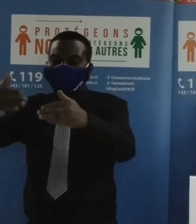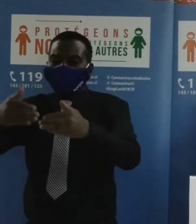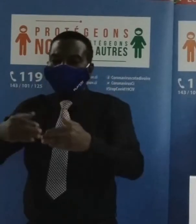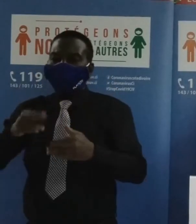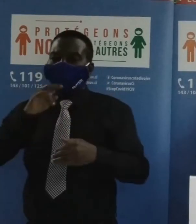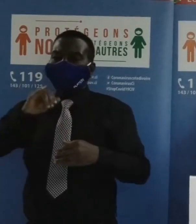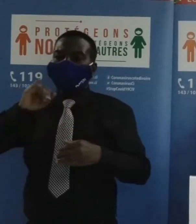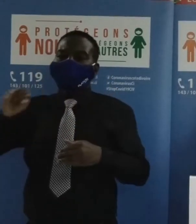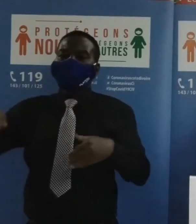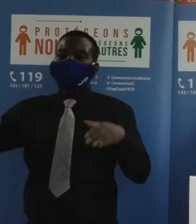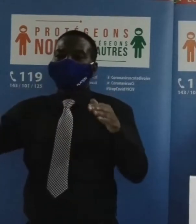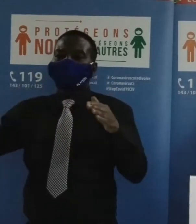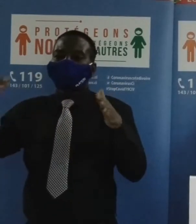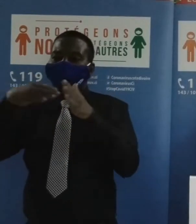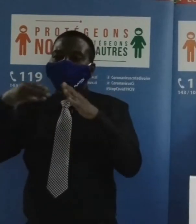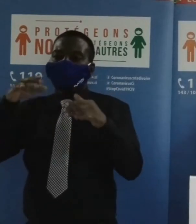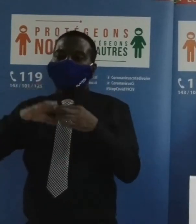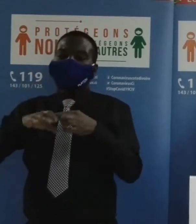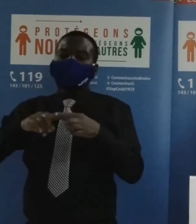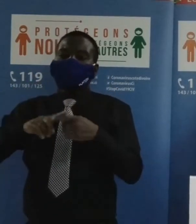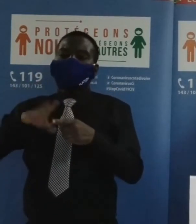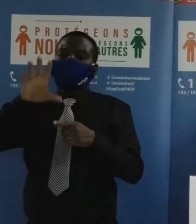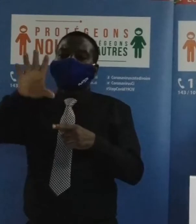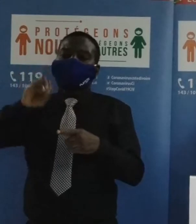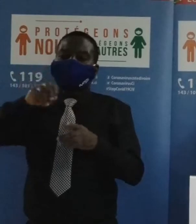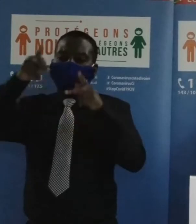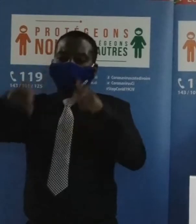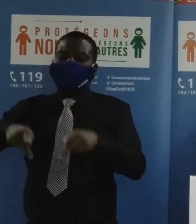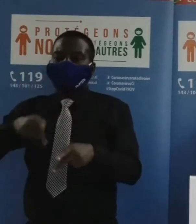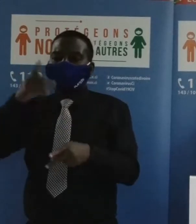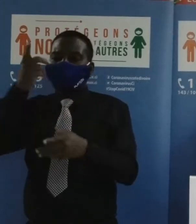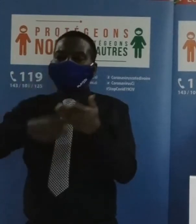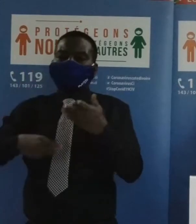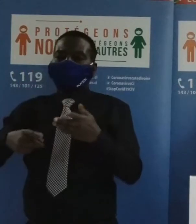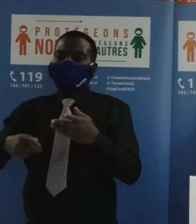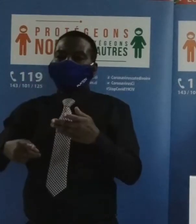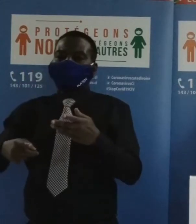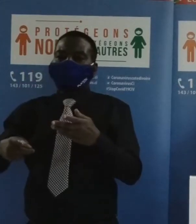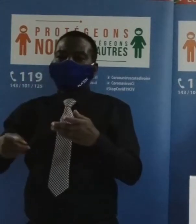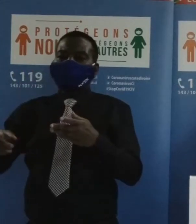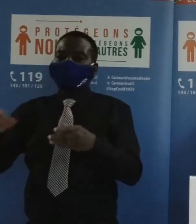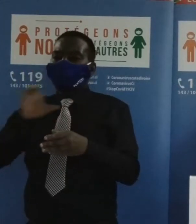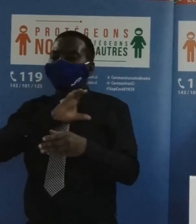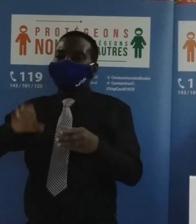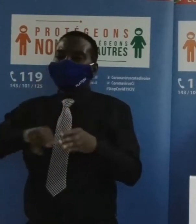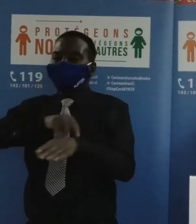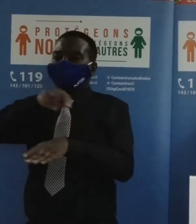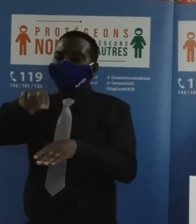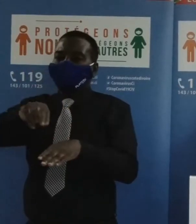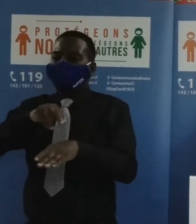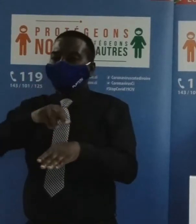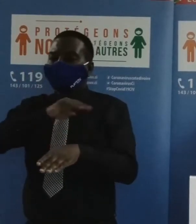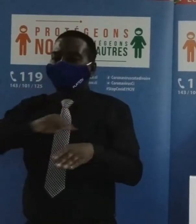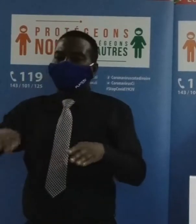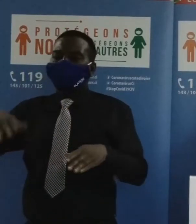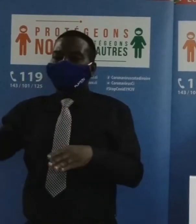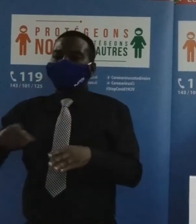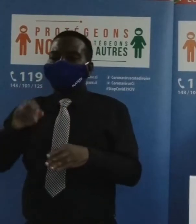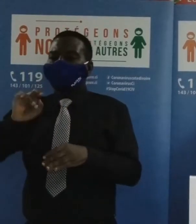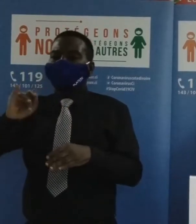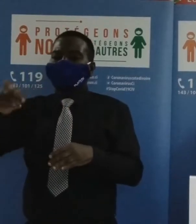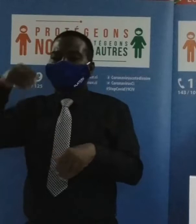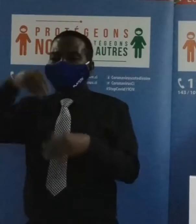limités à 50 personnes qu'elle par le conseil municipal et les leaders communautaires freine-t-il